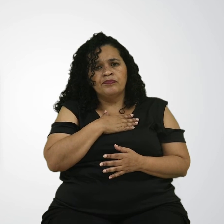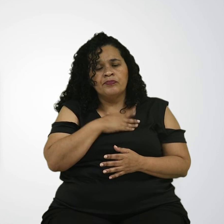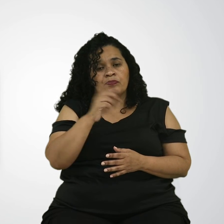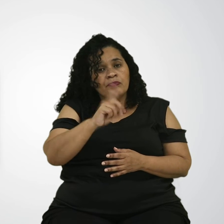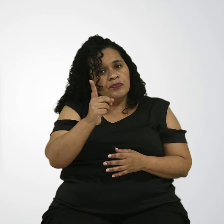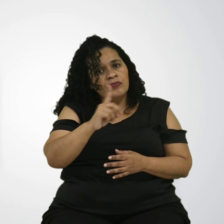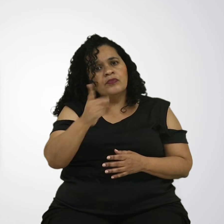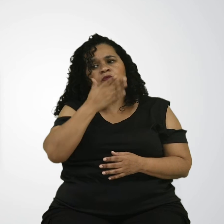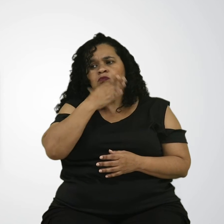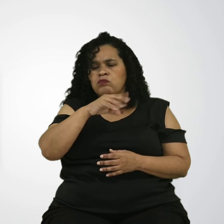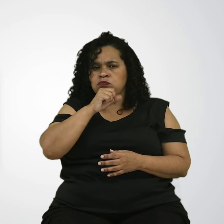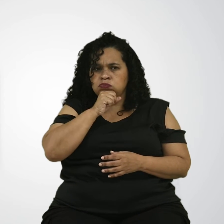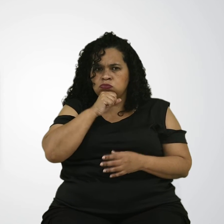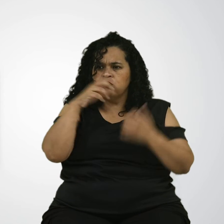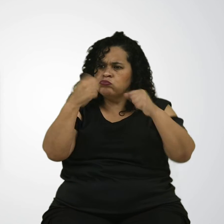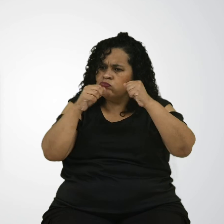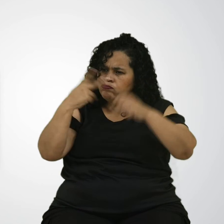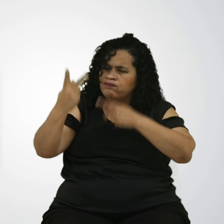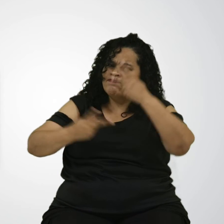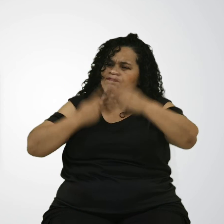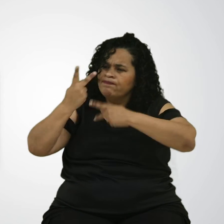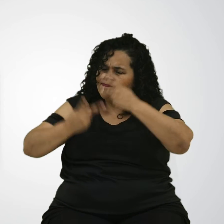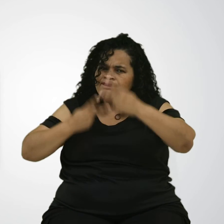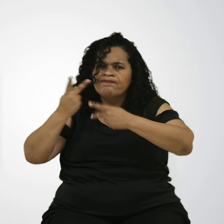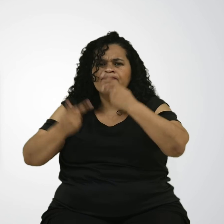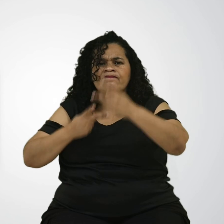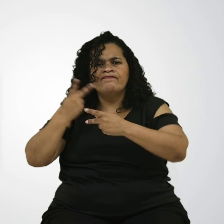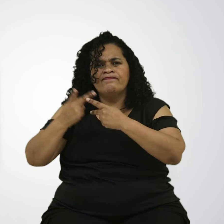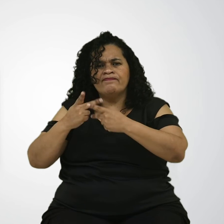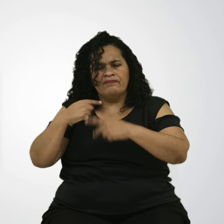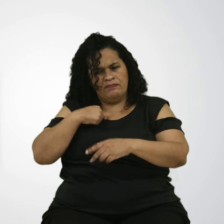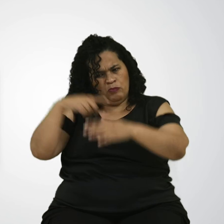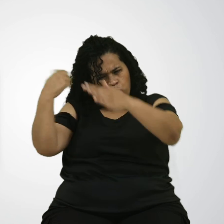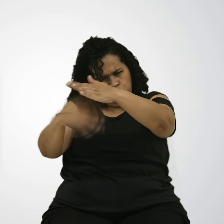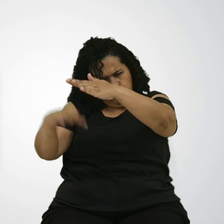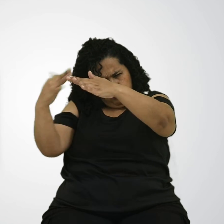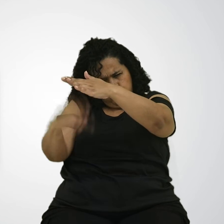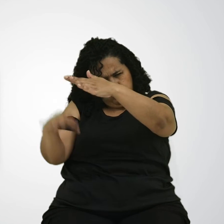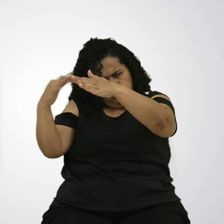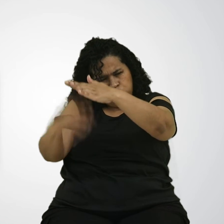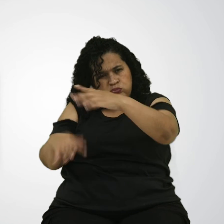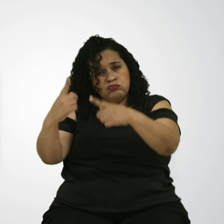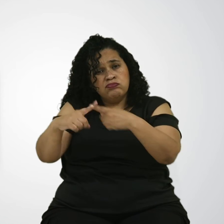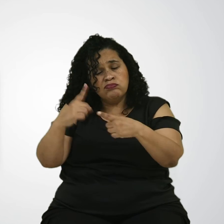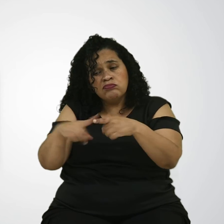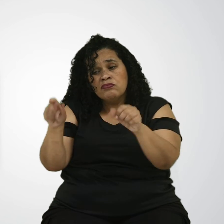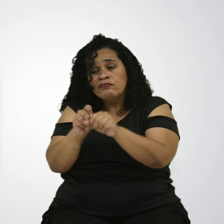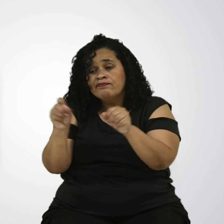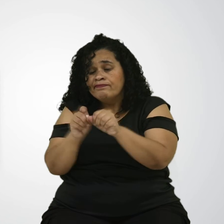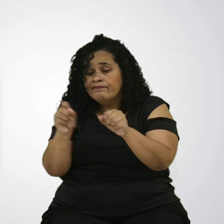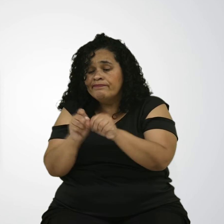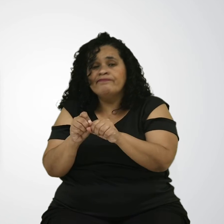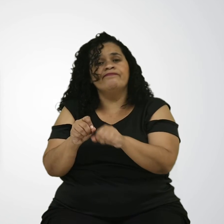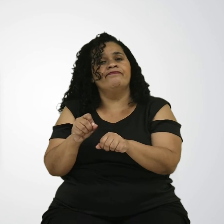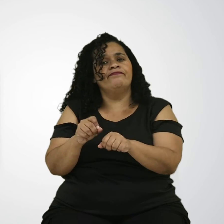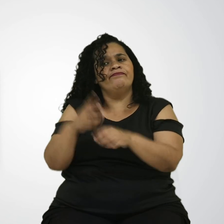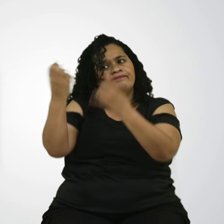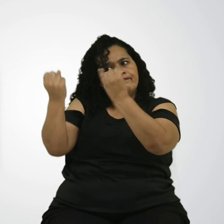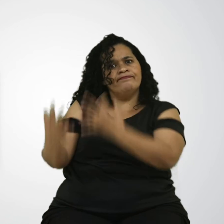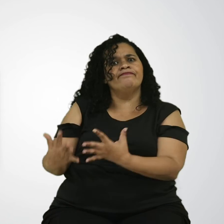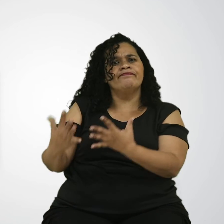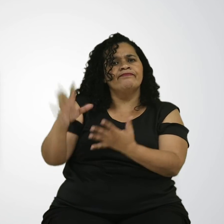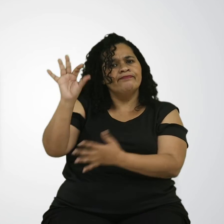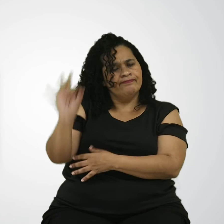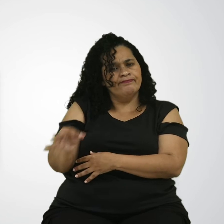disso e disso. Geralmente, quanto maior era a lista, mais tempo durava, né? Exatamente, mas assim, depois da